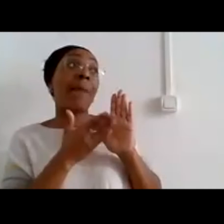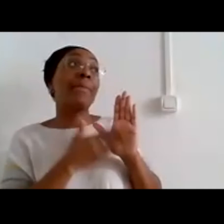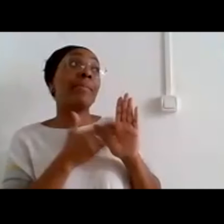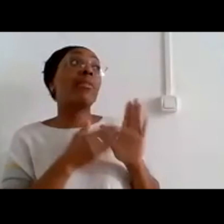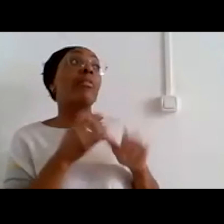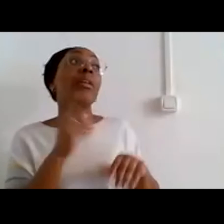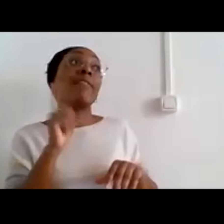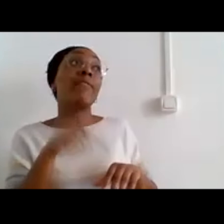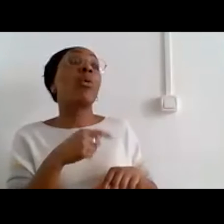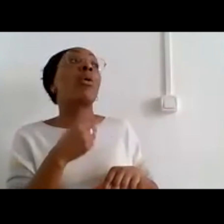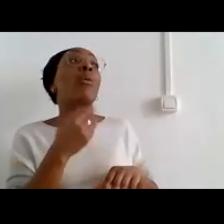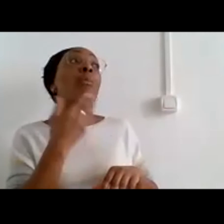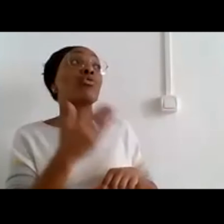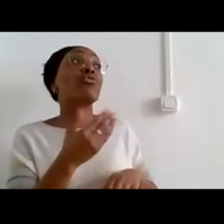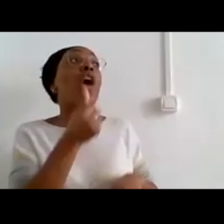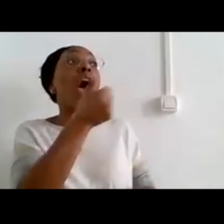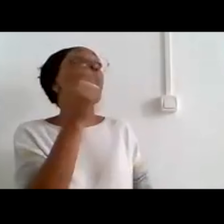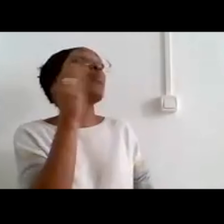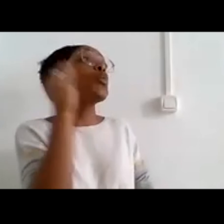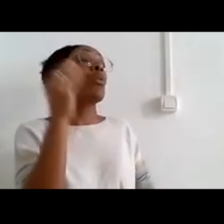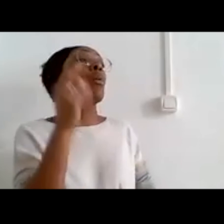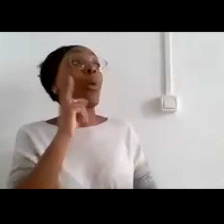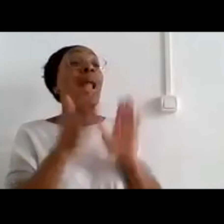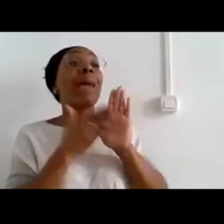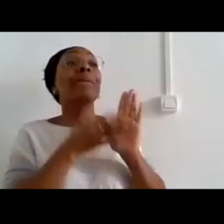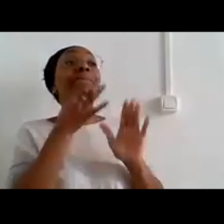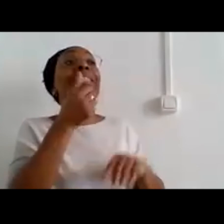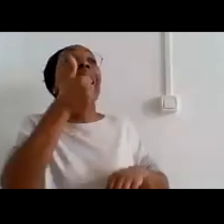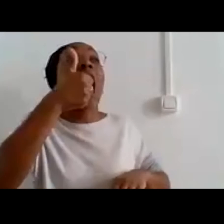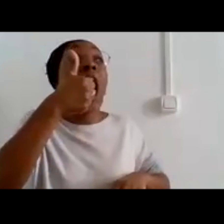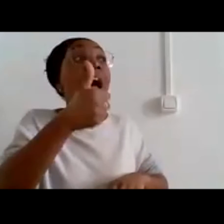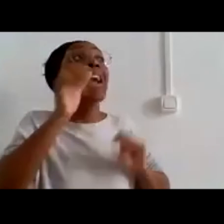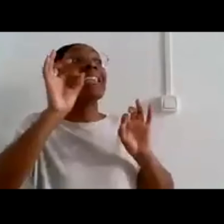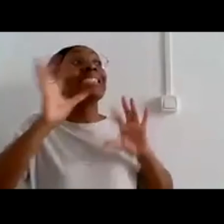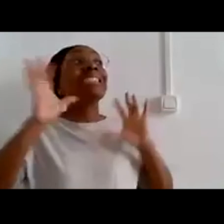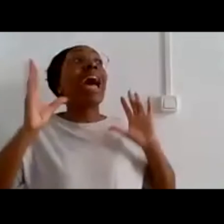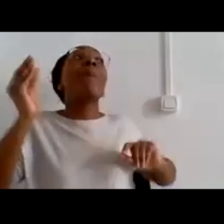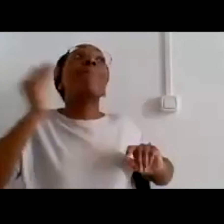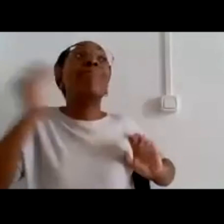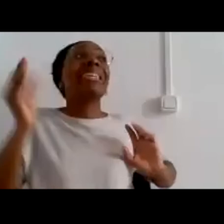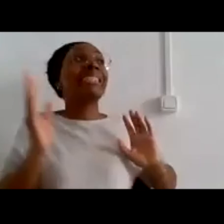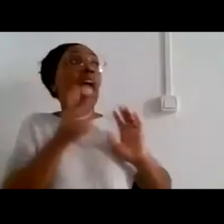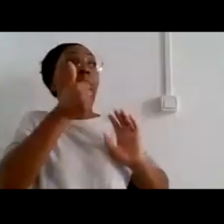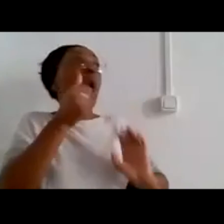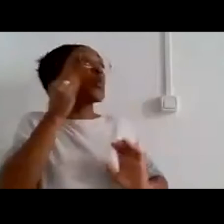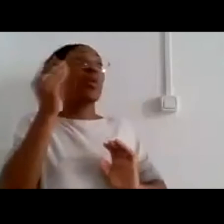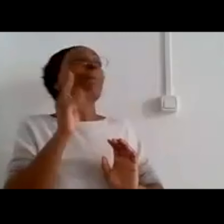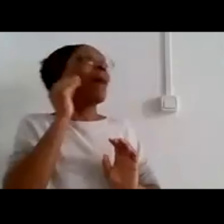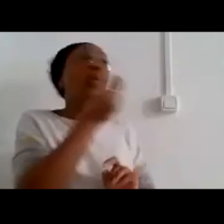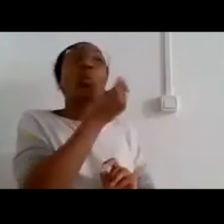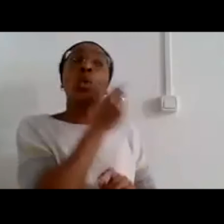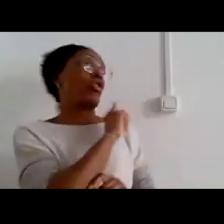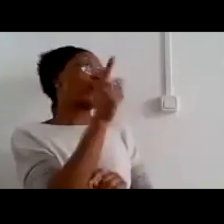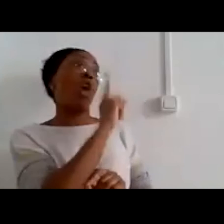saint baiser, donc c'est un seul bisou qu'il faut se faire. Alors, l'église de La Roche-sur-Yon, c'est un peu l'église de Fondary, c'est